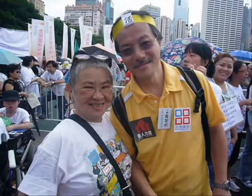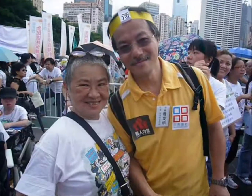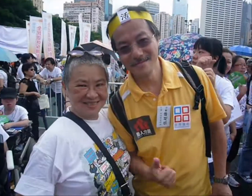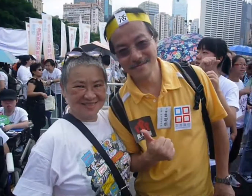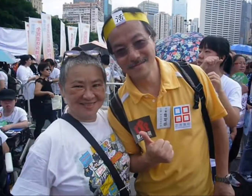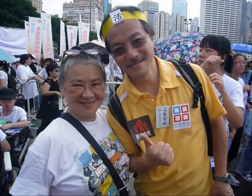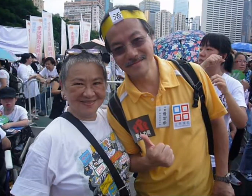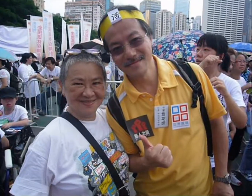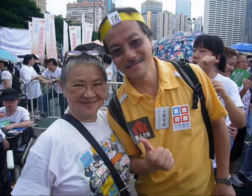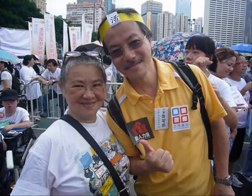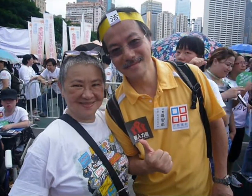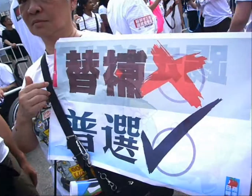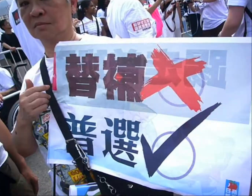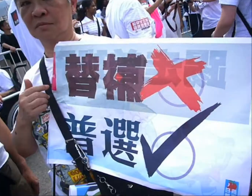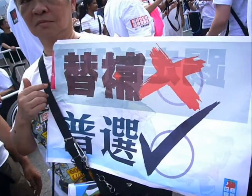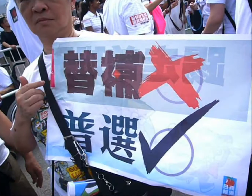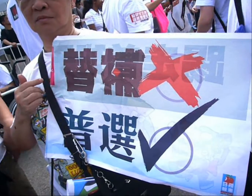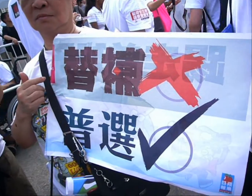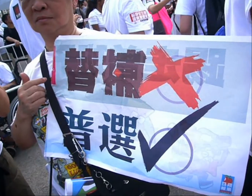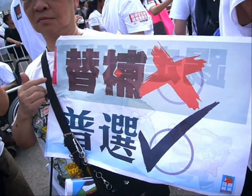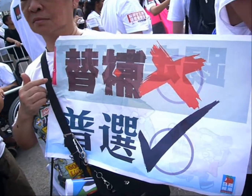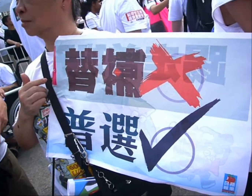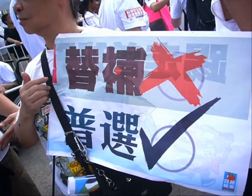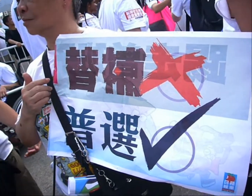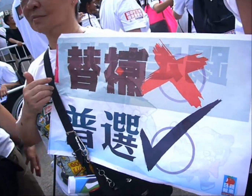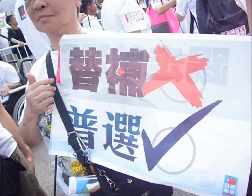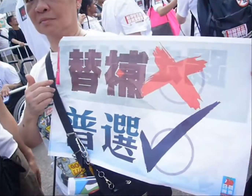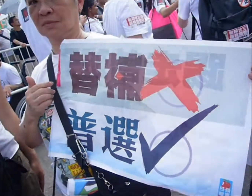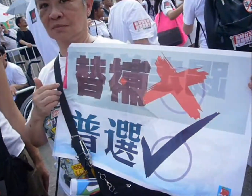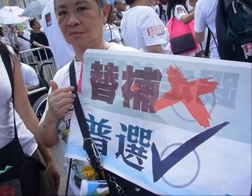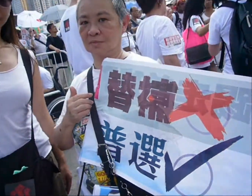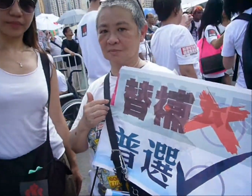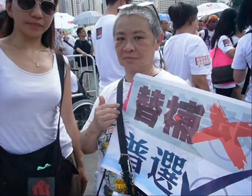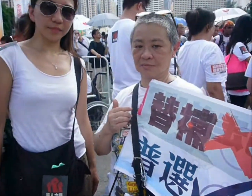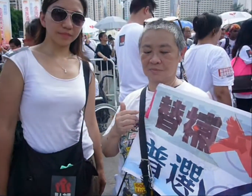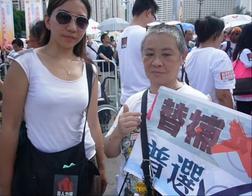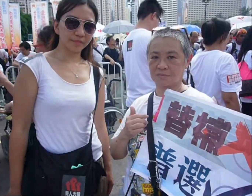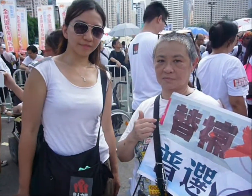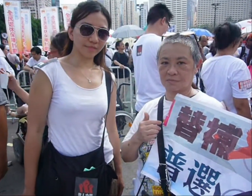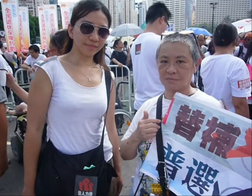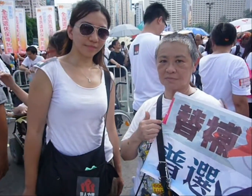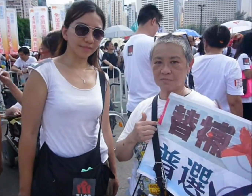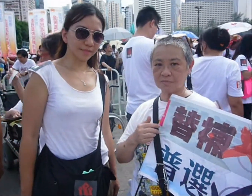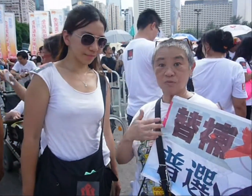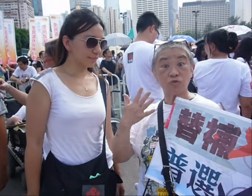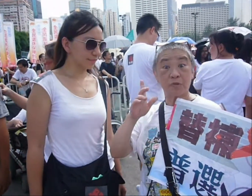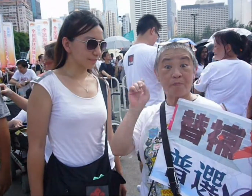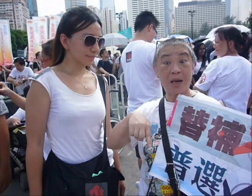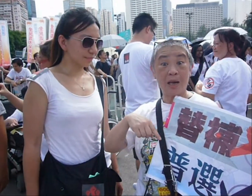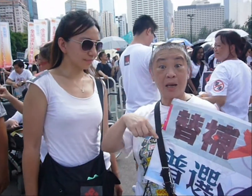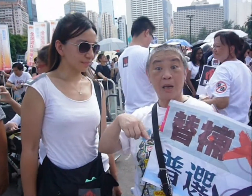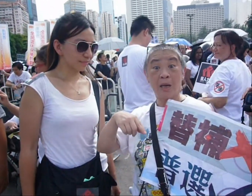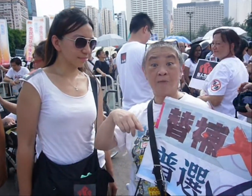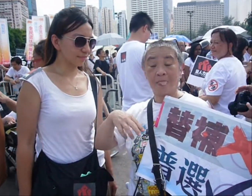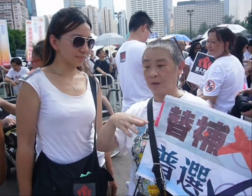嘅真實又係我哋一直追求嘅目標，我哋相信呢啲價值係香